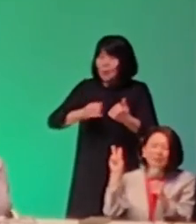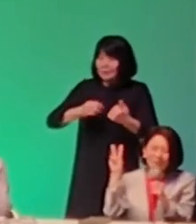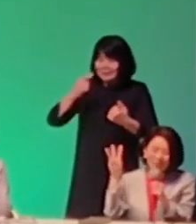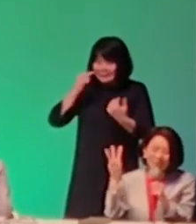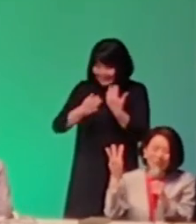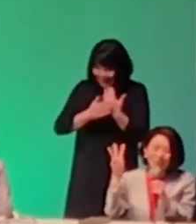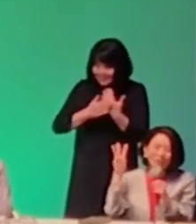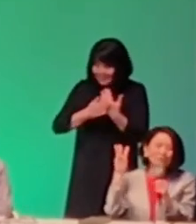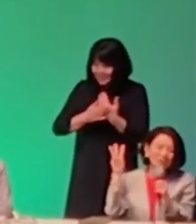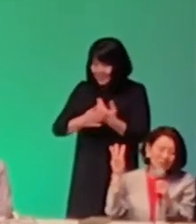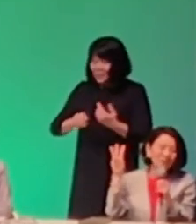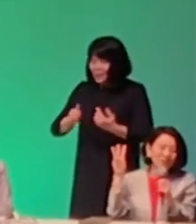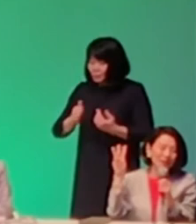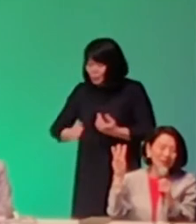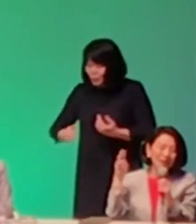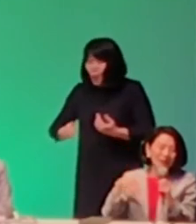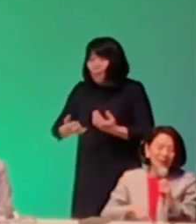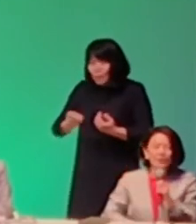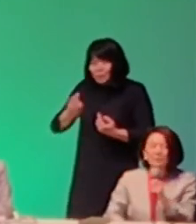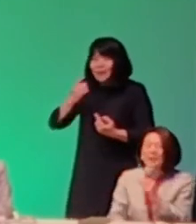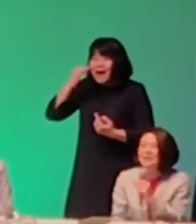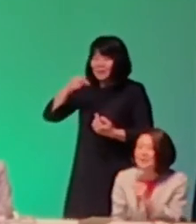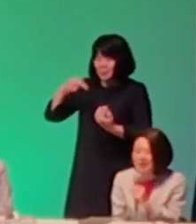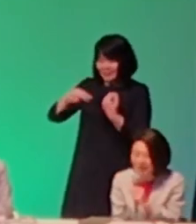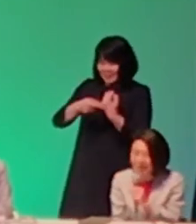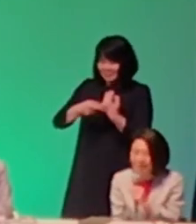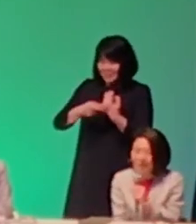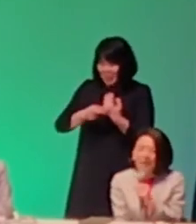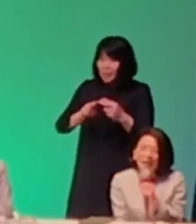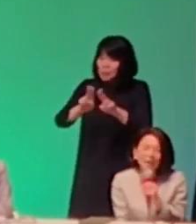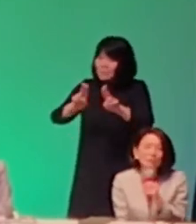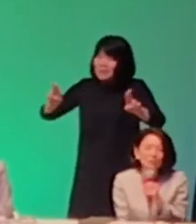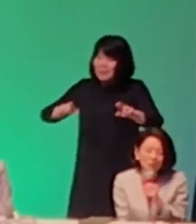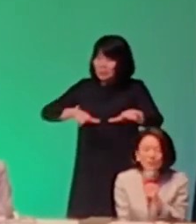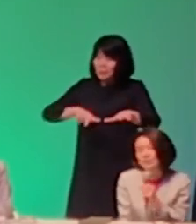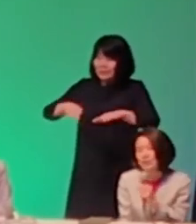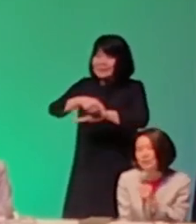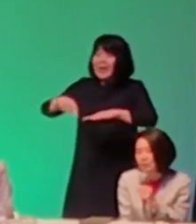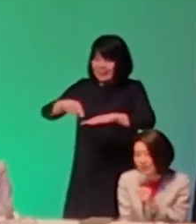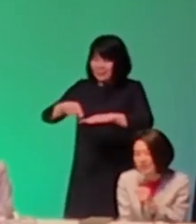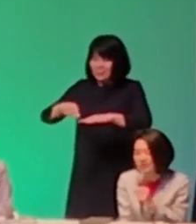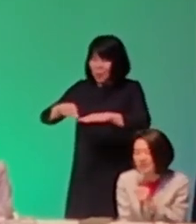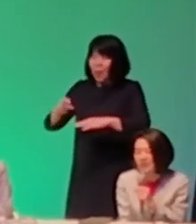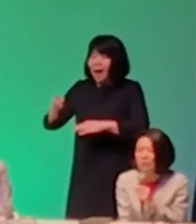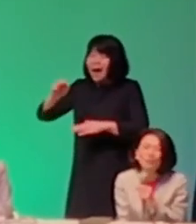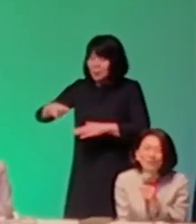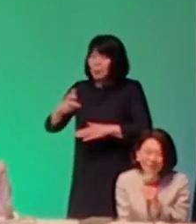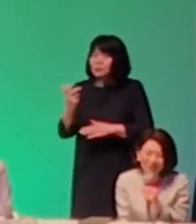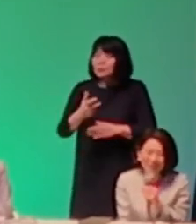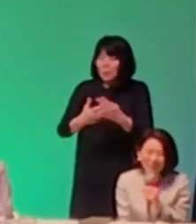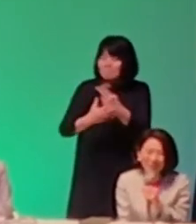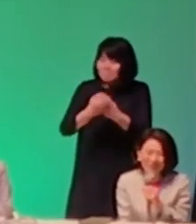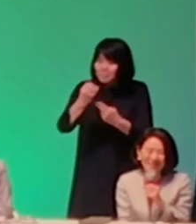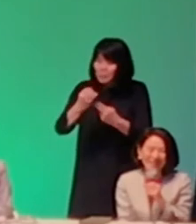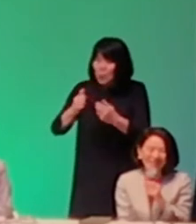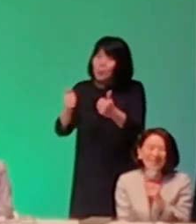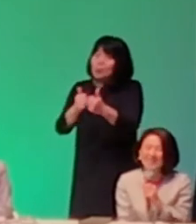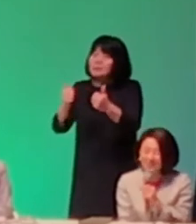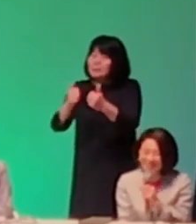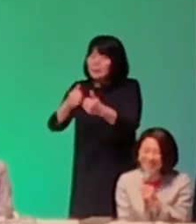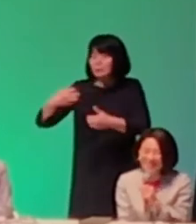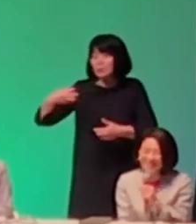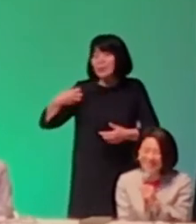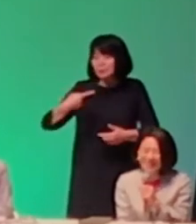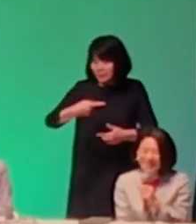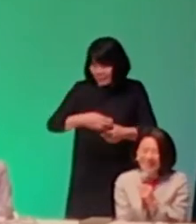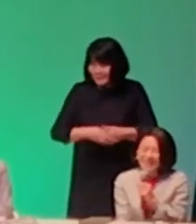母親の視点、この3つの視点からユニバーサルデザイン、ハードとソフトにおけるユニバーサルデザインのコンサルティングをさせていただい